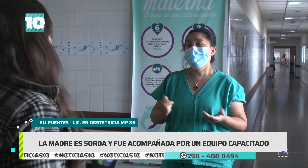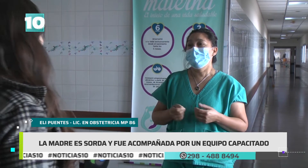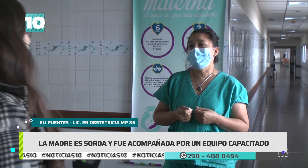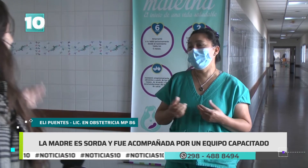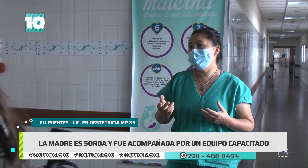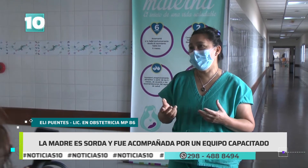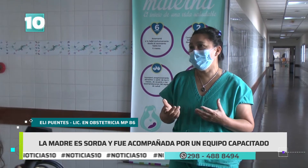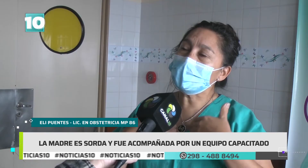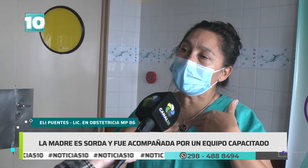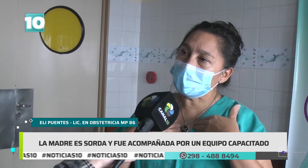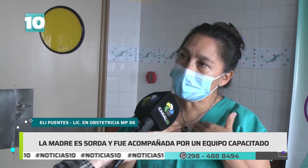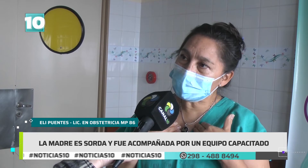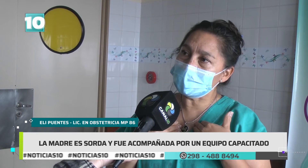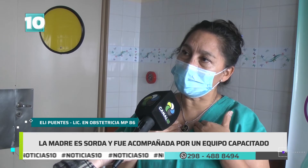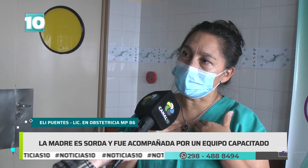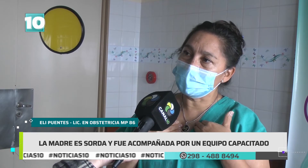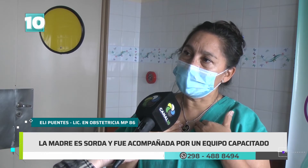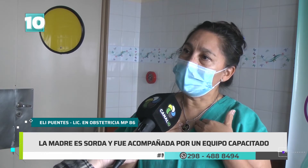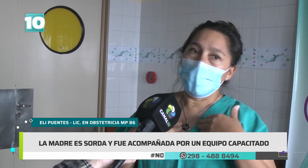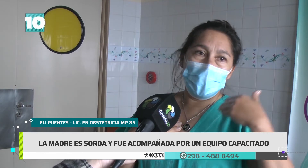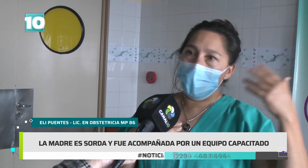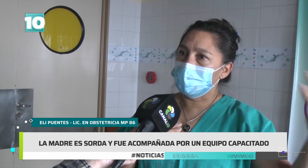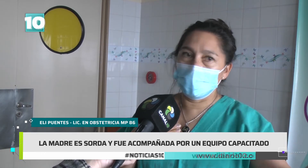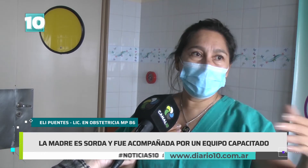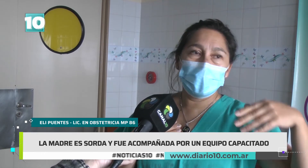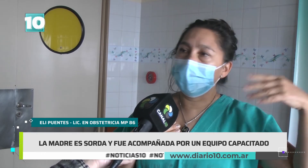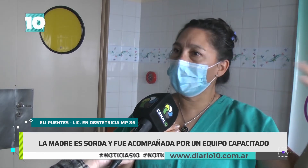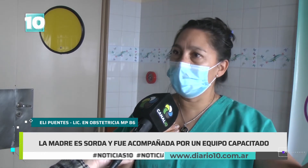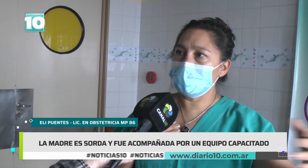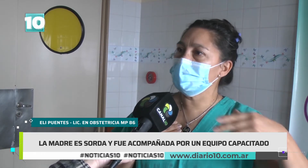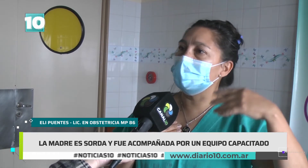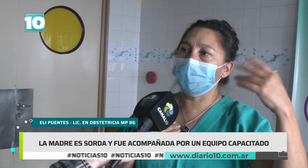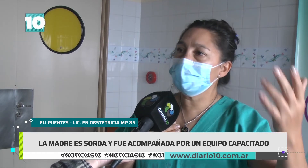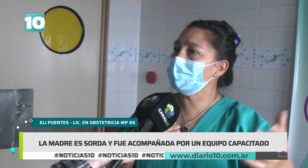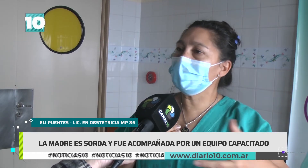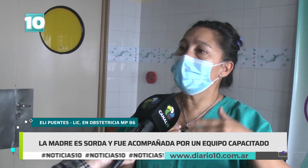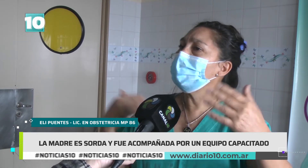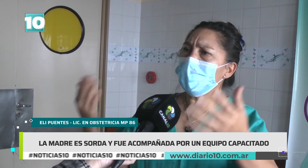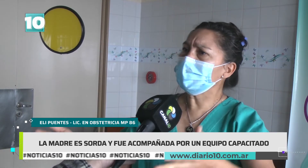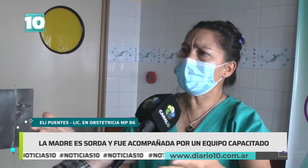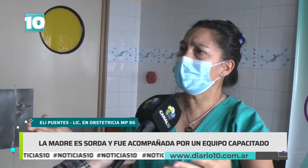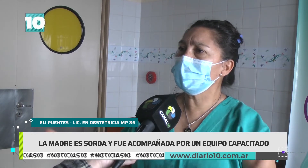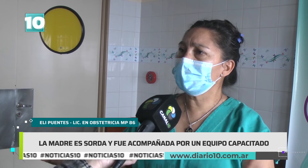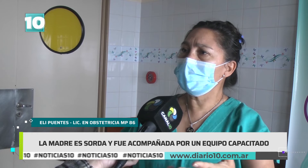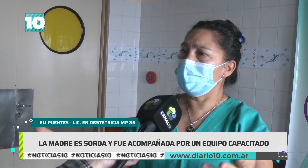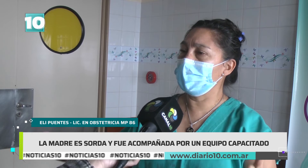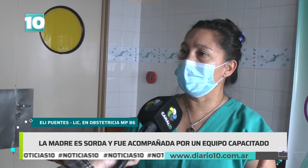bien. Yo, trabajadora de salud, o yo, trabajadora de educación, o vos, trabajadora de los medios,